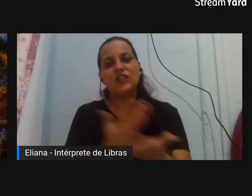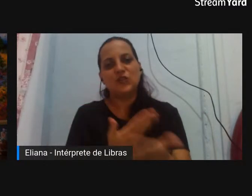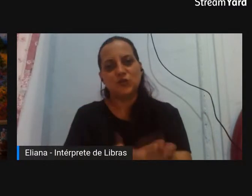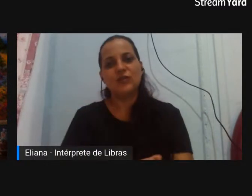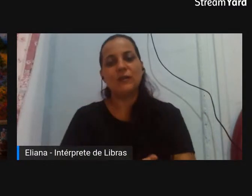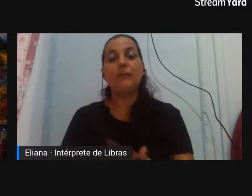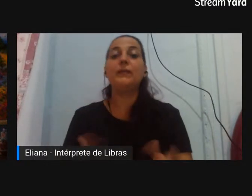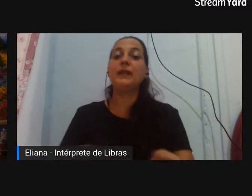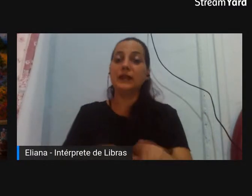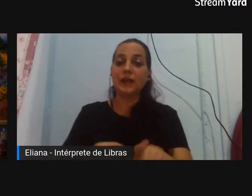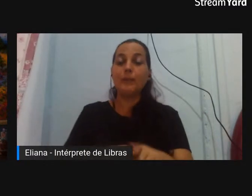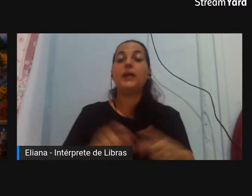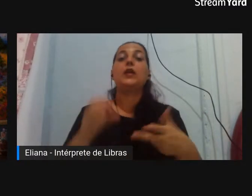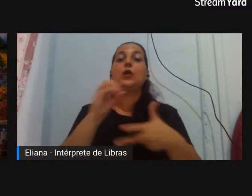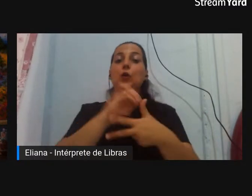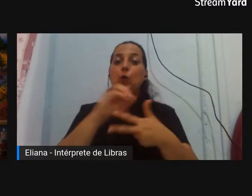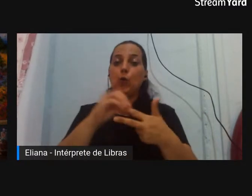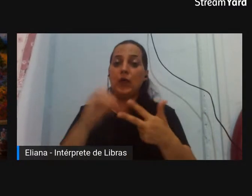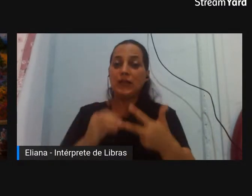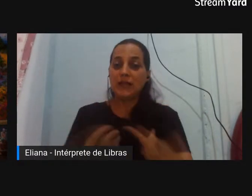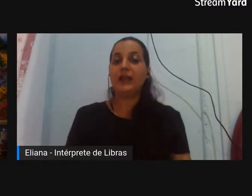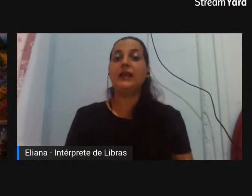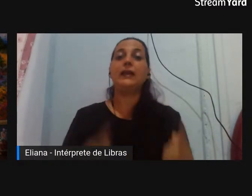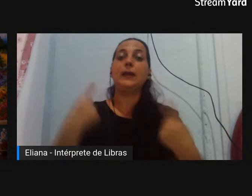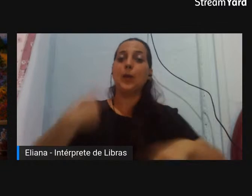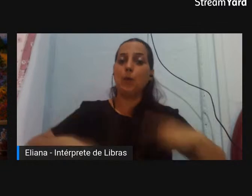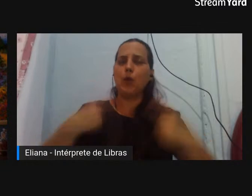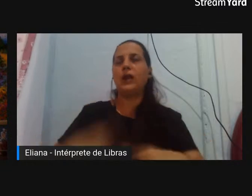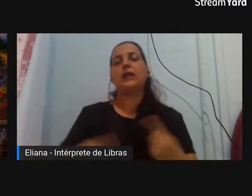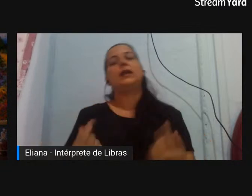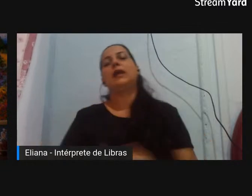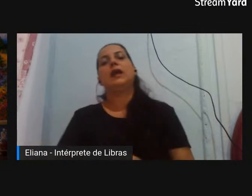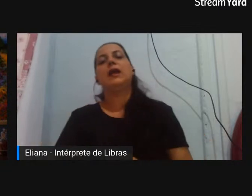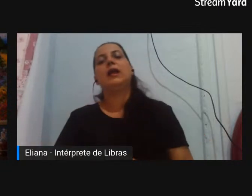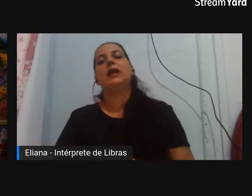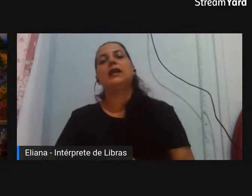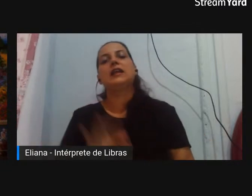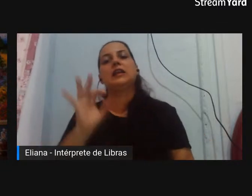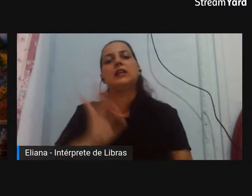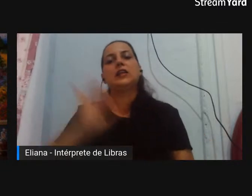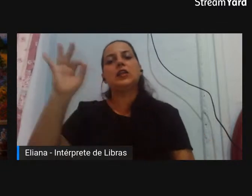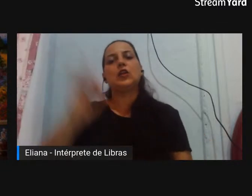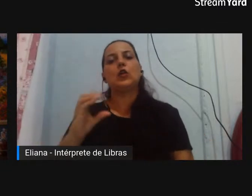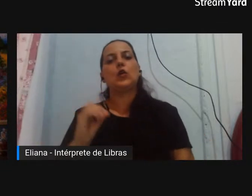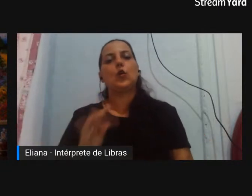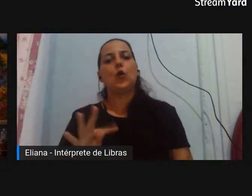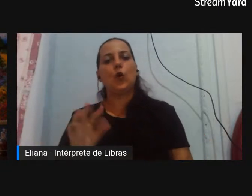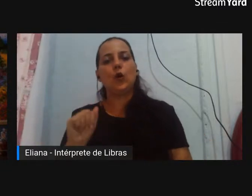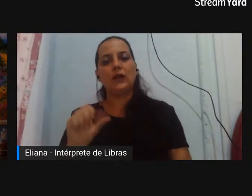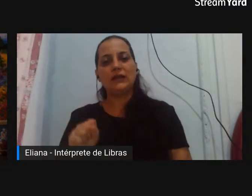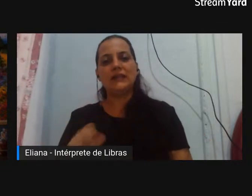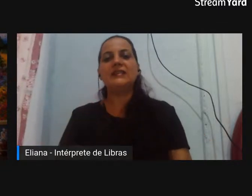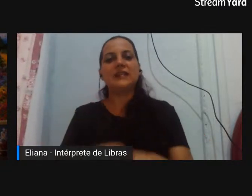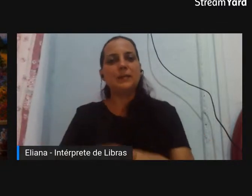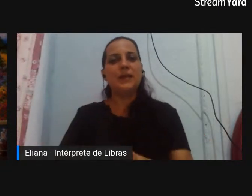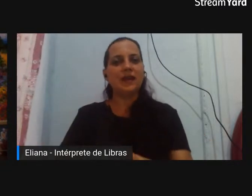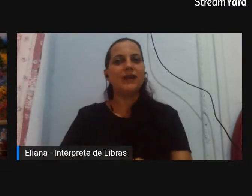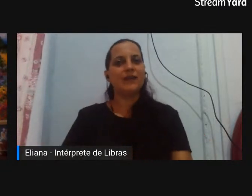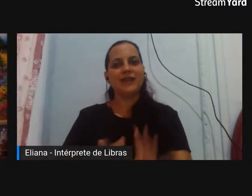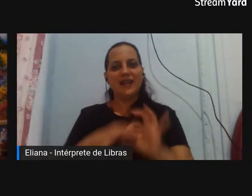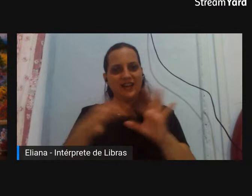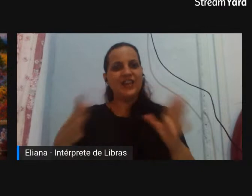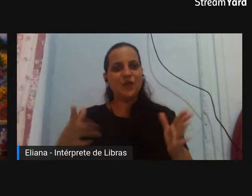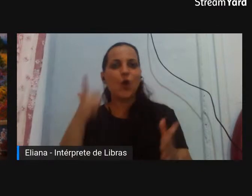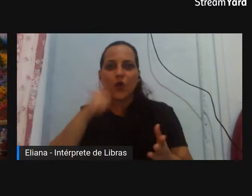quotas democratizam o acesso à universidade. Os mais antigos devem lembrar como é que era o acesso